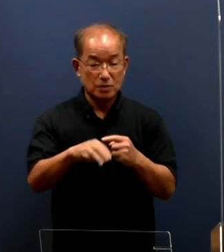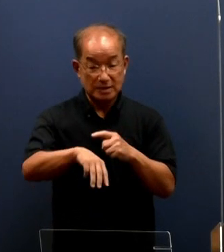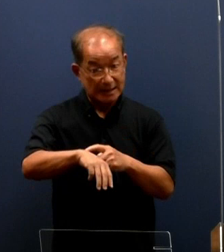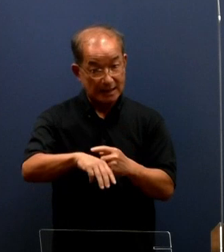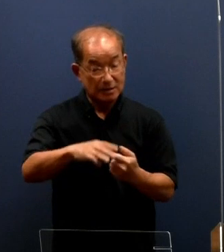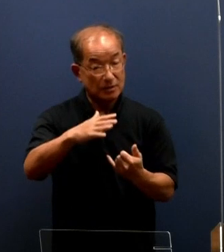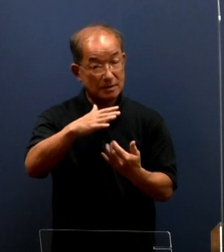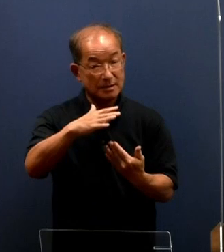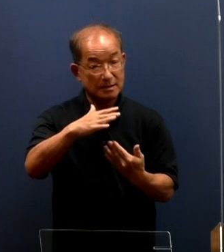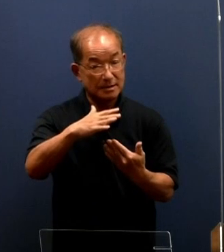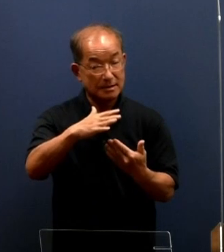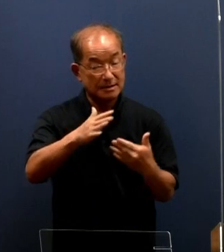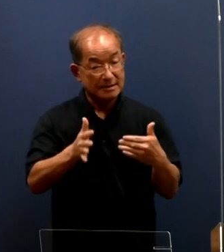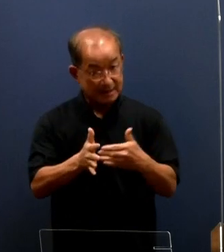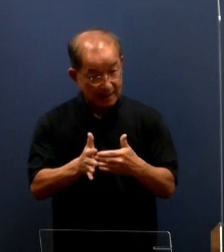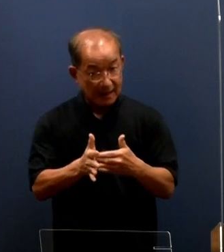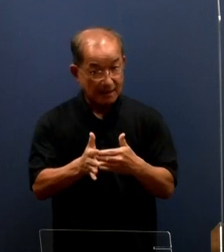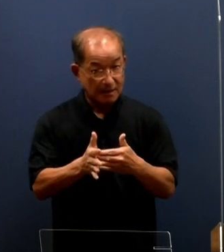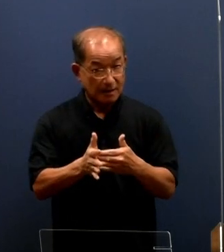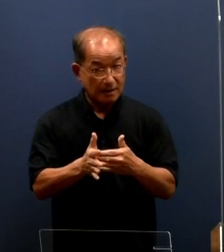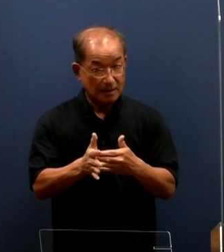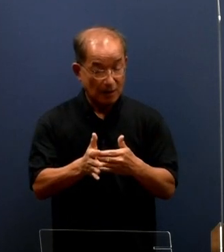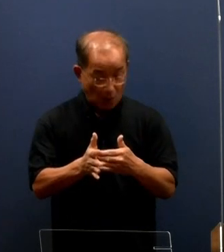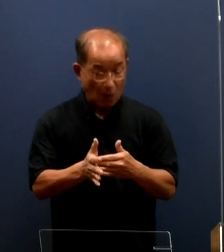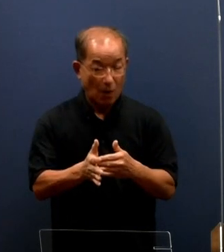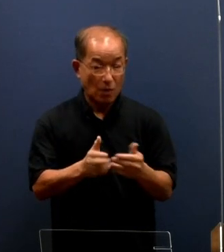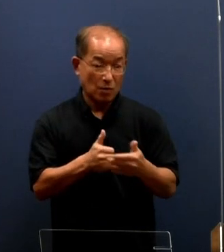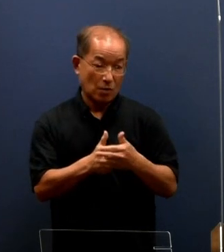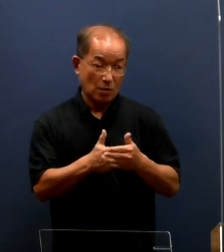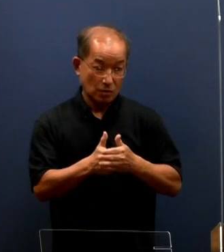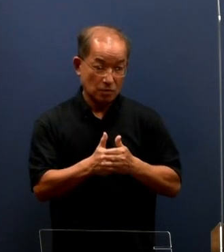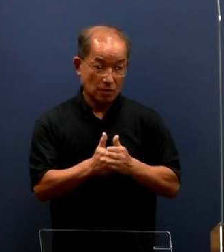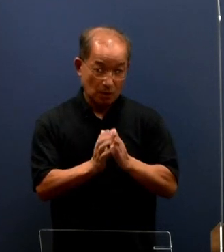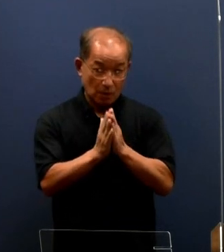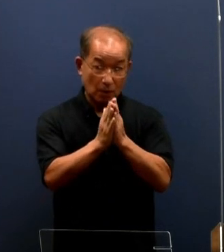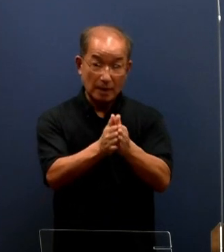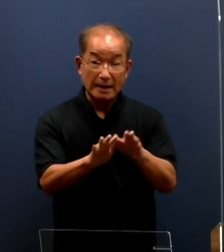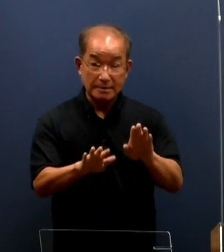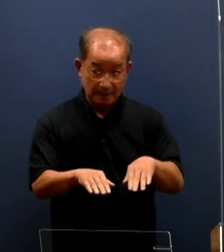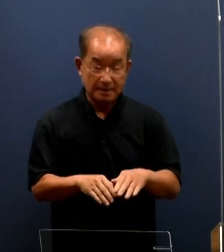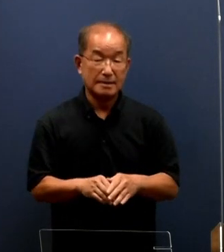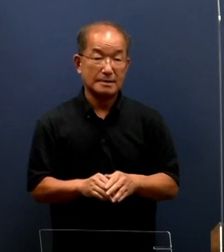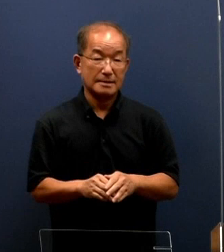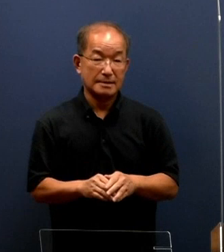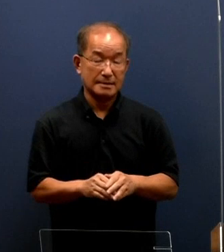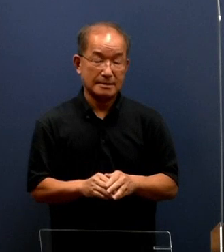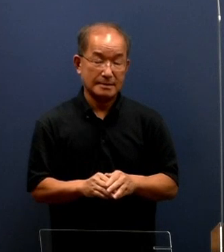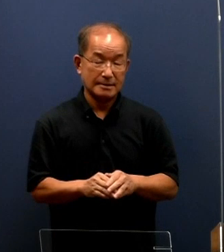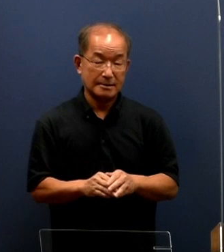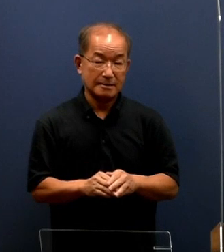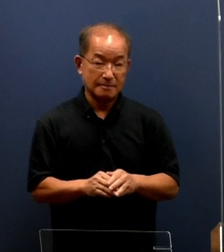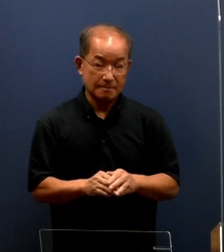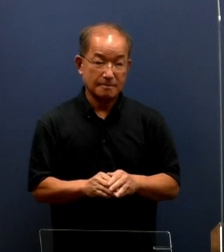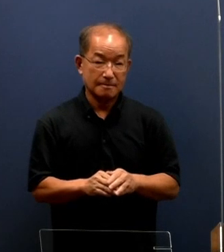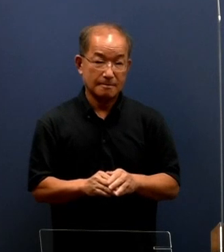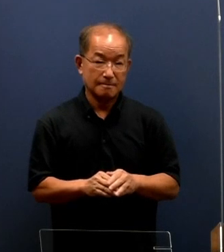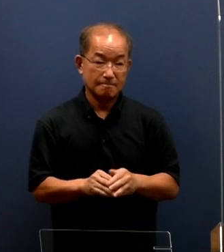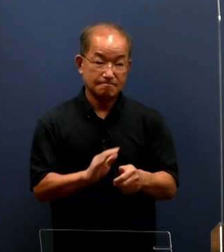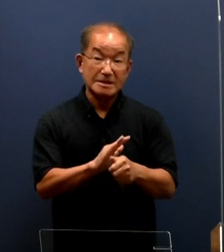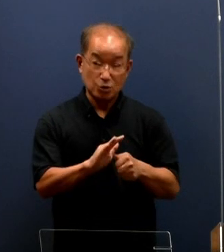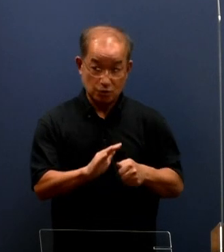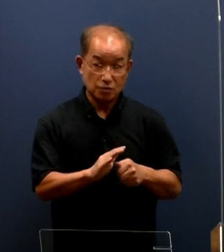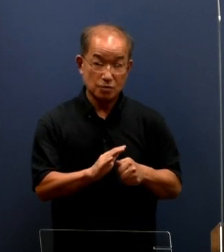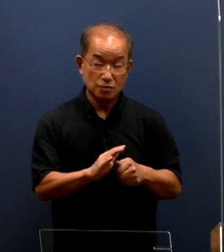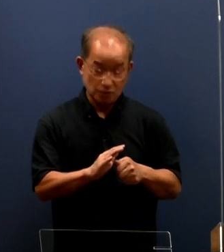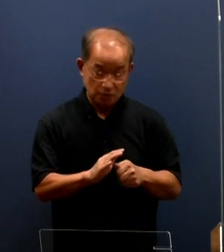てやって、そういう設けていただくように、いわゆる県民に対する、自粛要請 お願いをさせてい